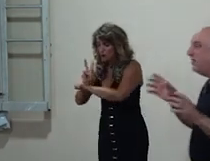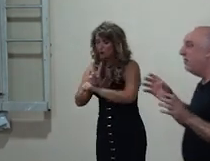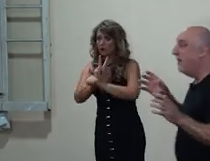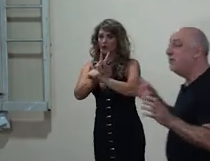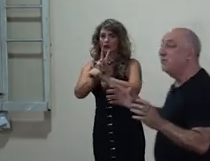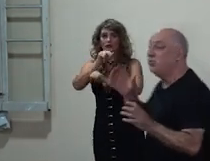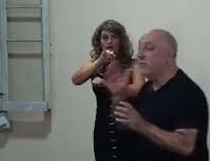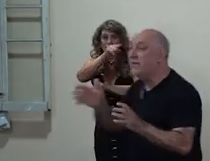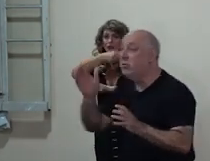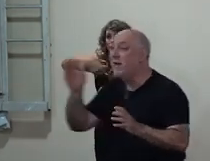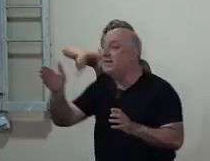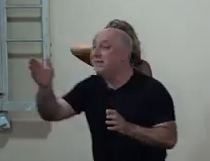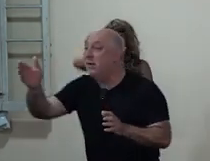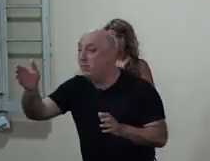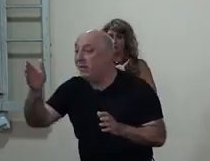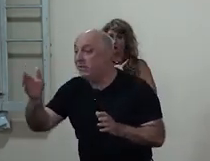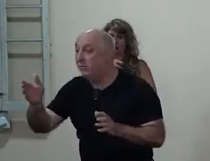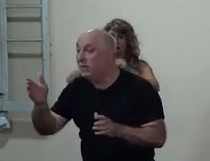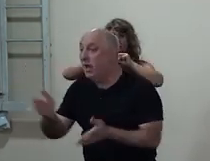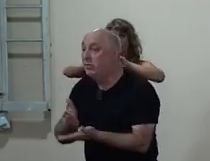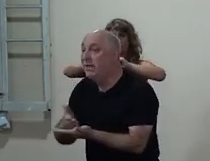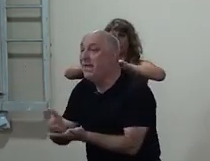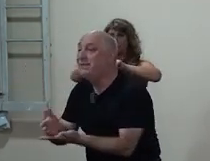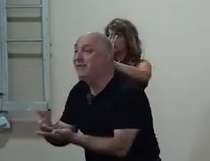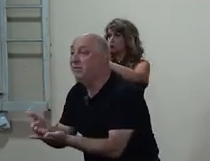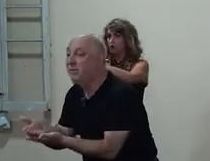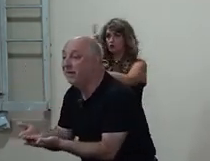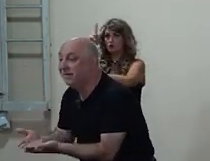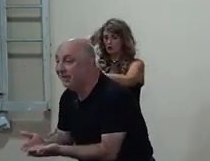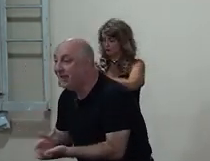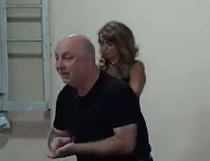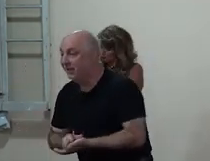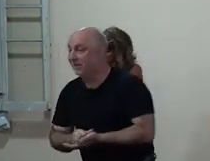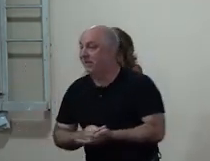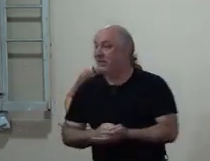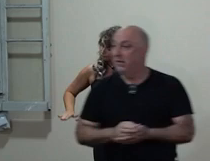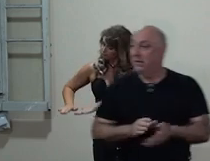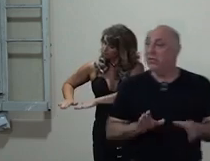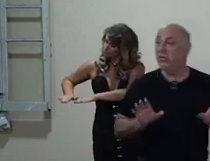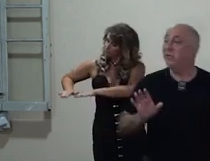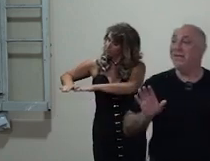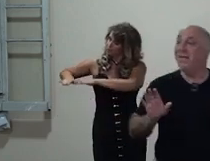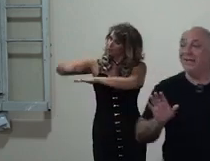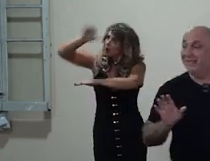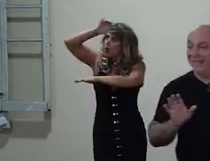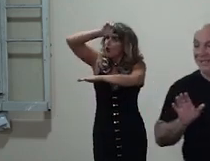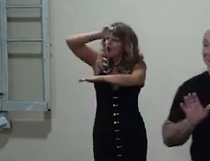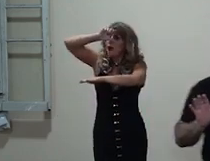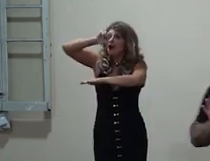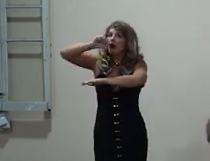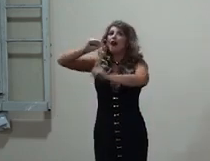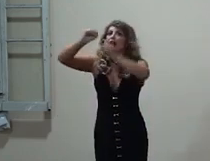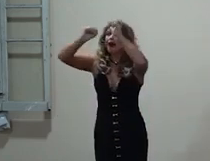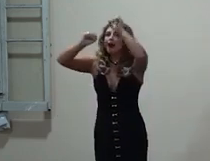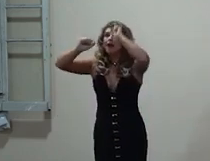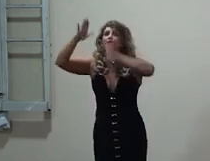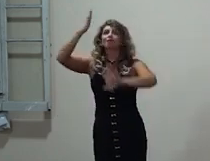se nós tivéssemos uma educação patrimonial desde as primeiras letras, isso não seria